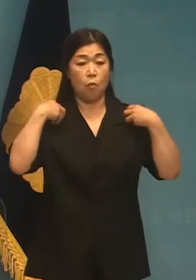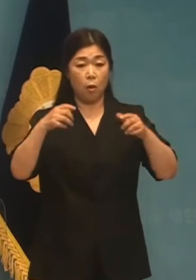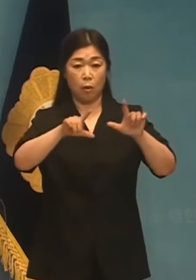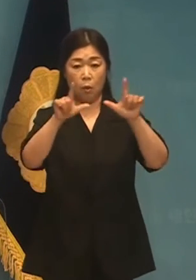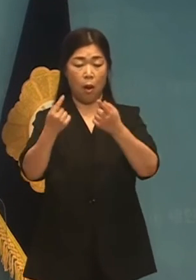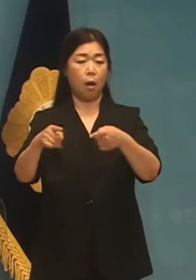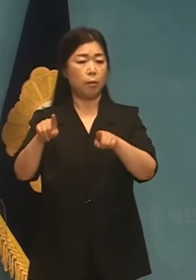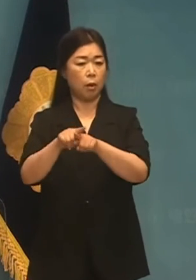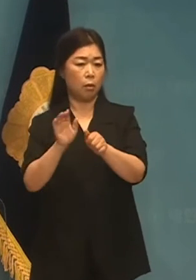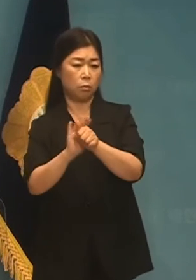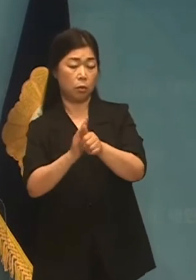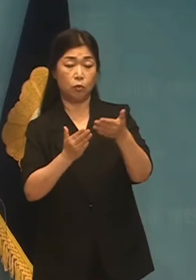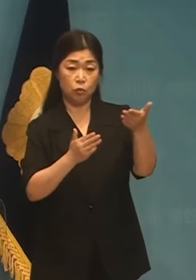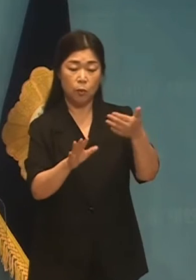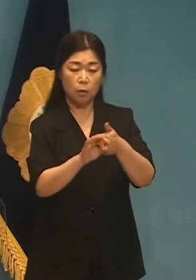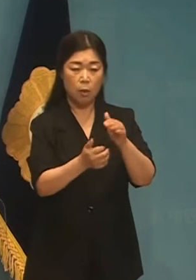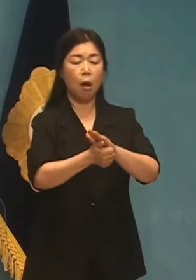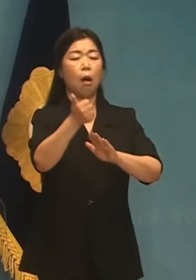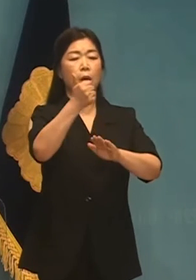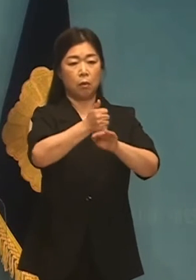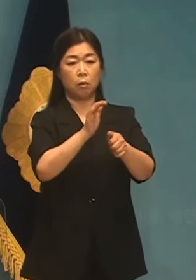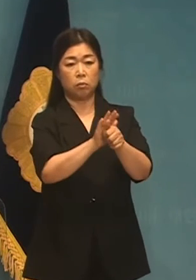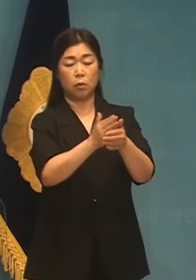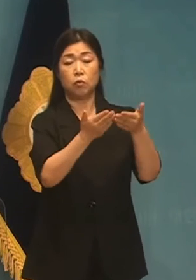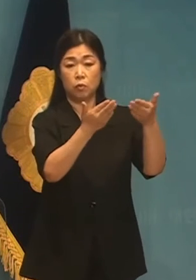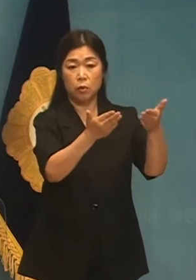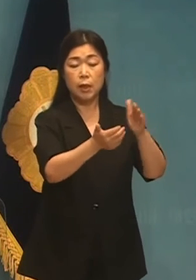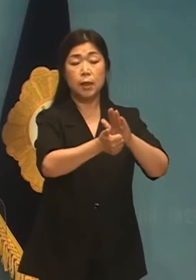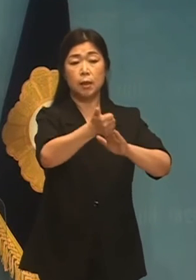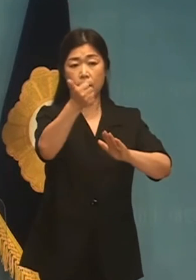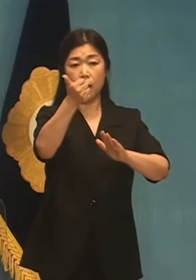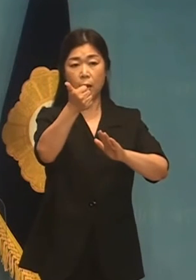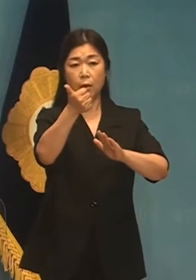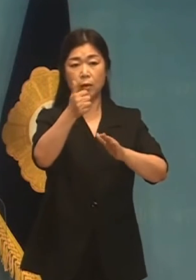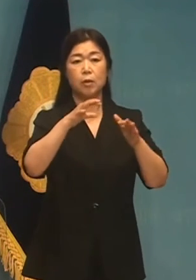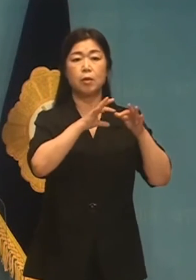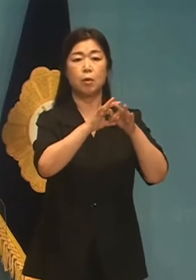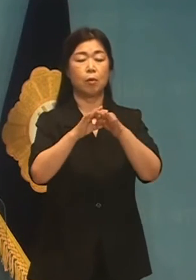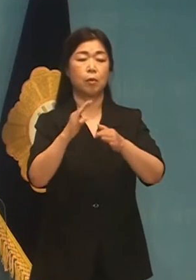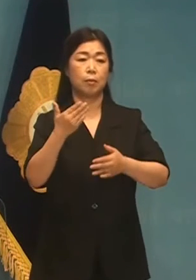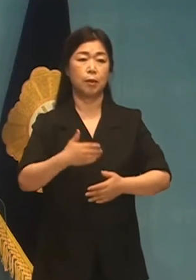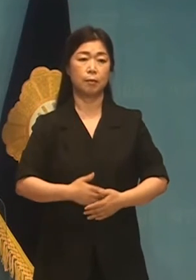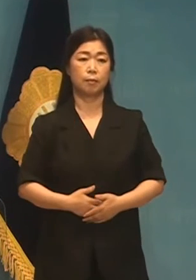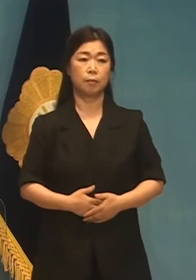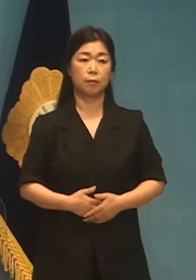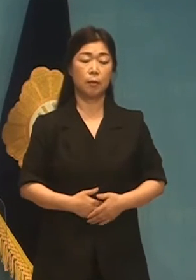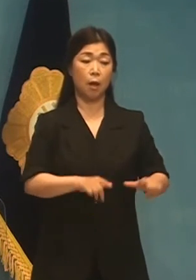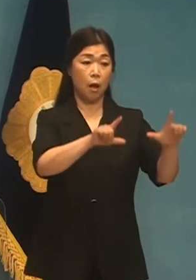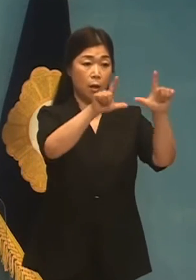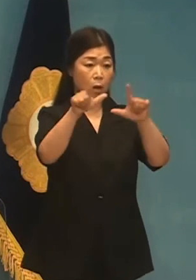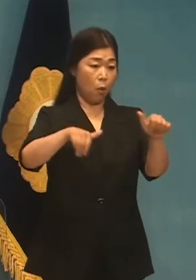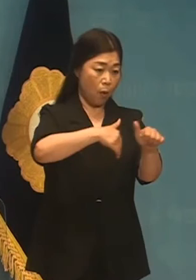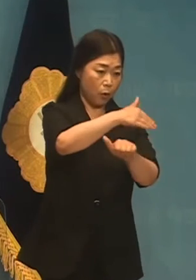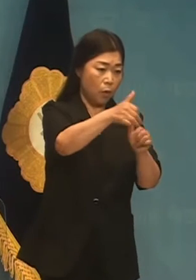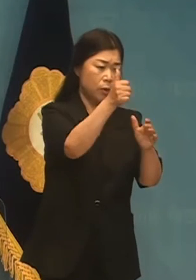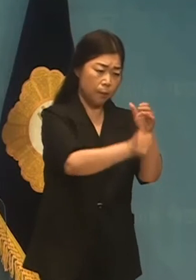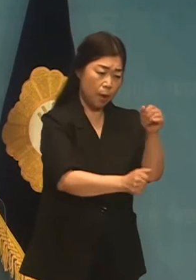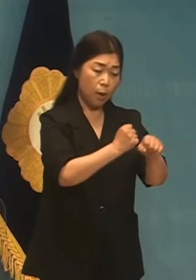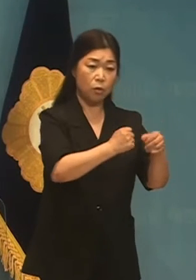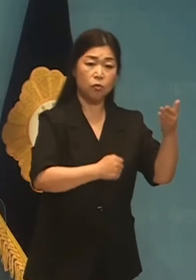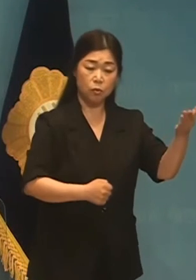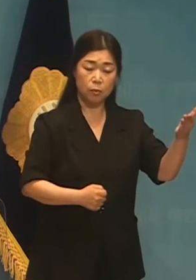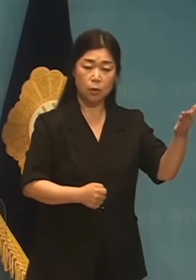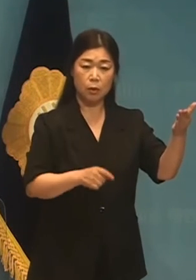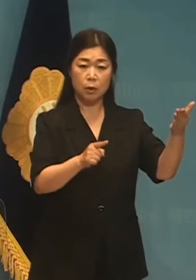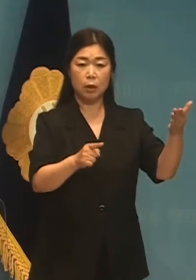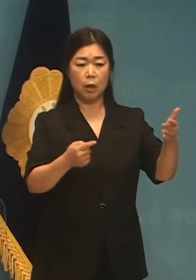함께 감당해 준다면 성공을 촉진하는 희망의 사다리가 됩니다. 사회 환경이 실패를 하나의